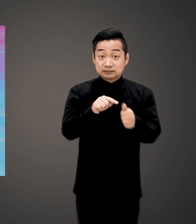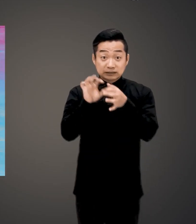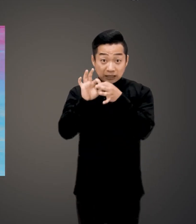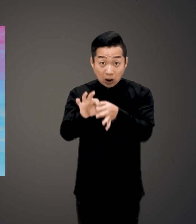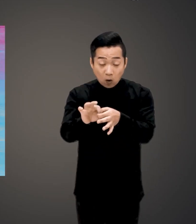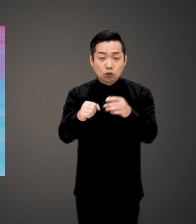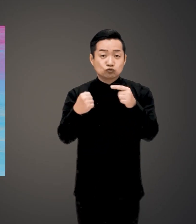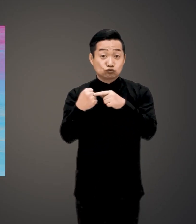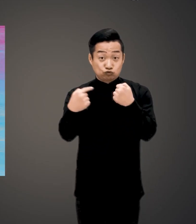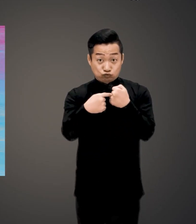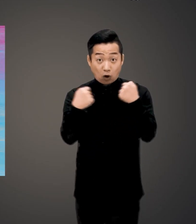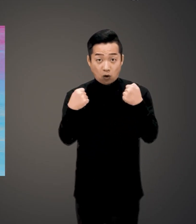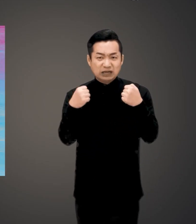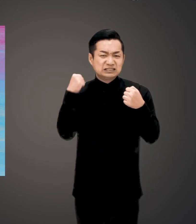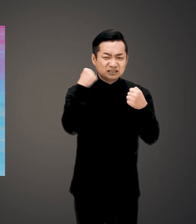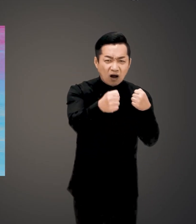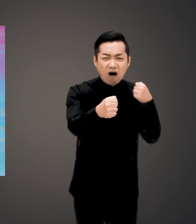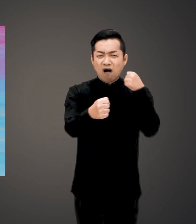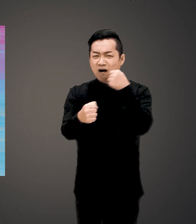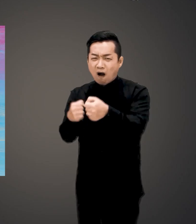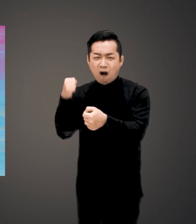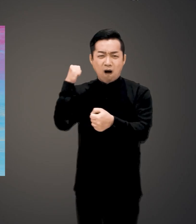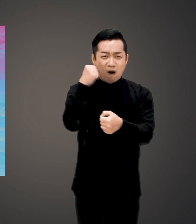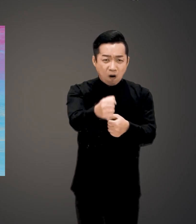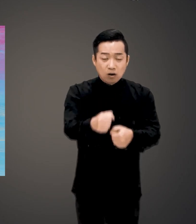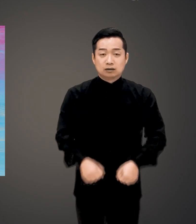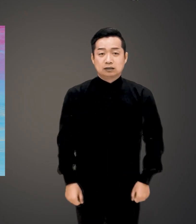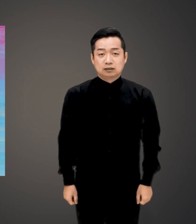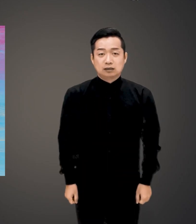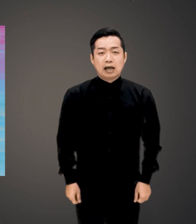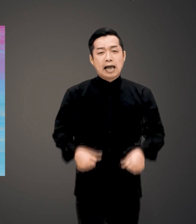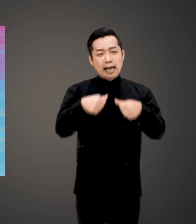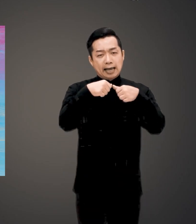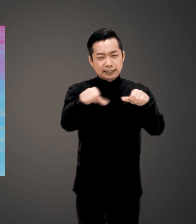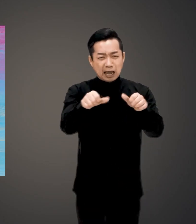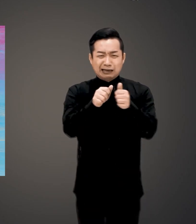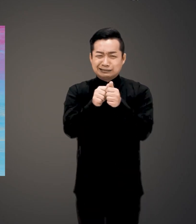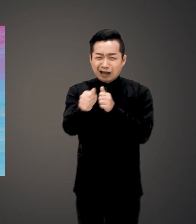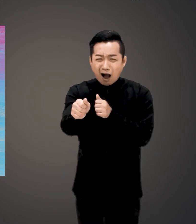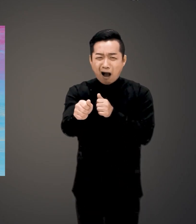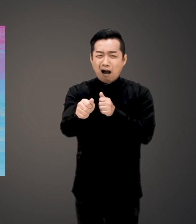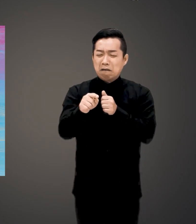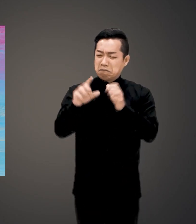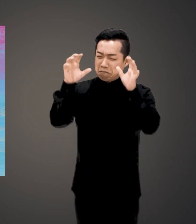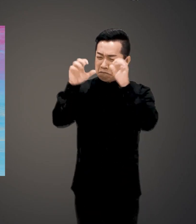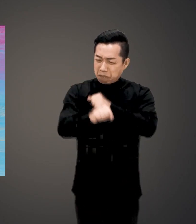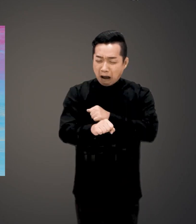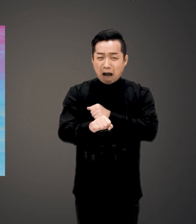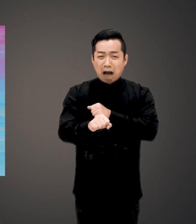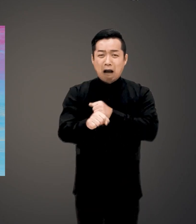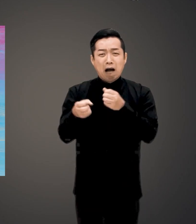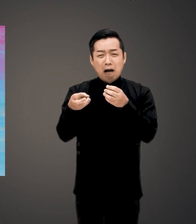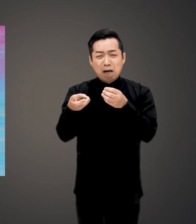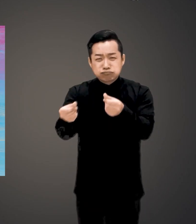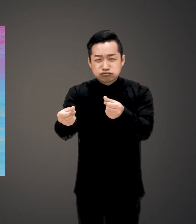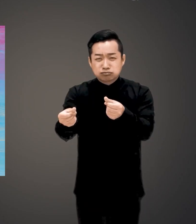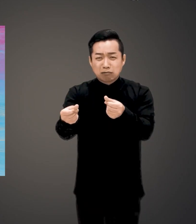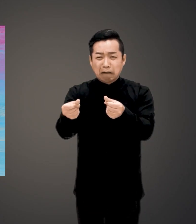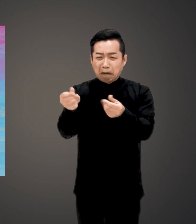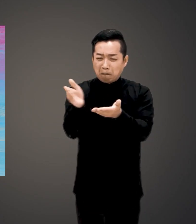그는 여전히 주먹으로 치고 또 쳐요. 깨고 찍고 허물고